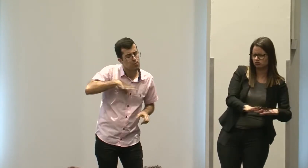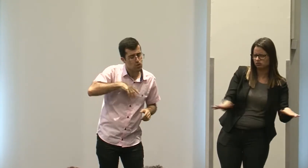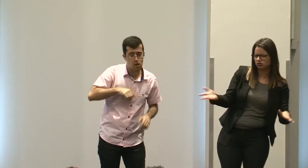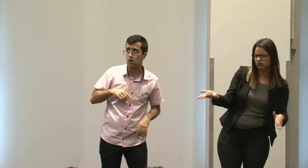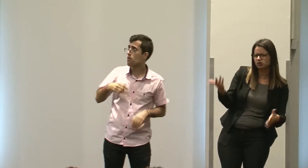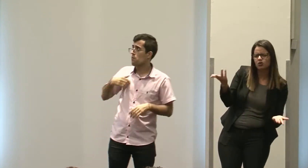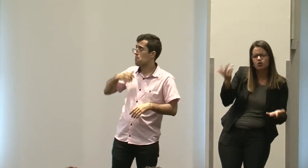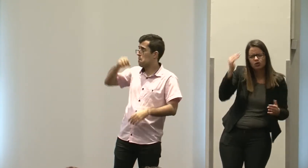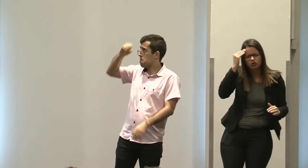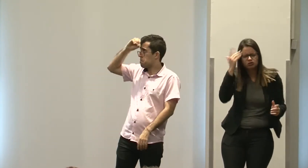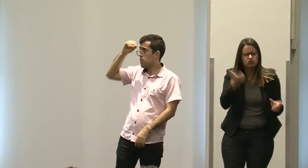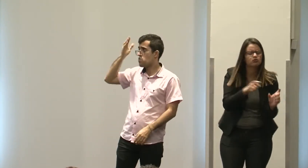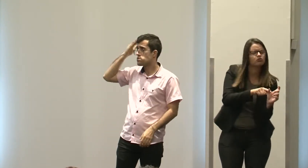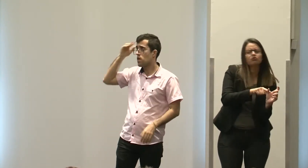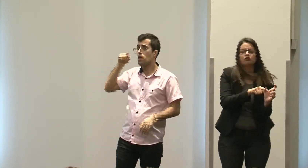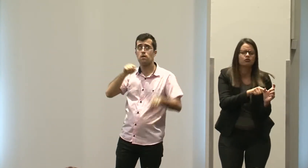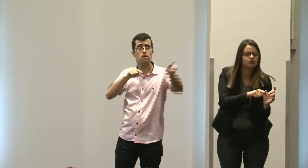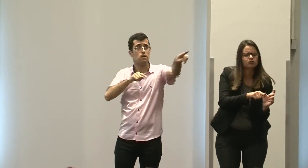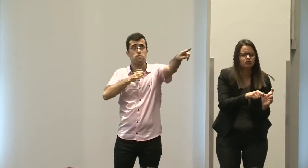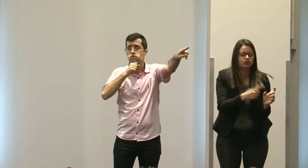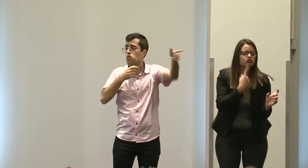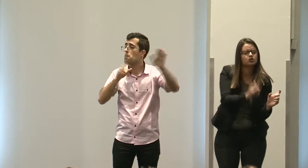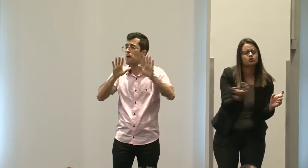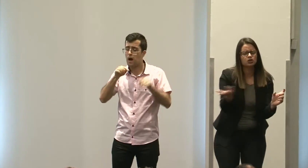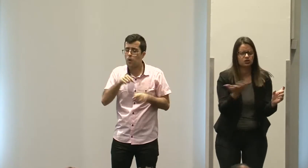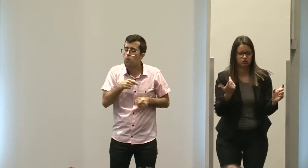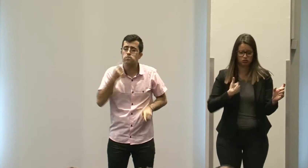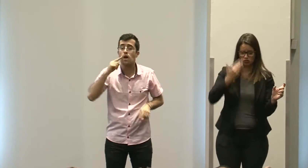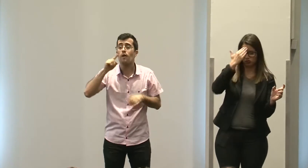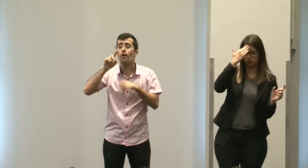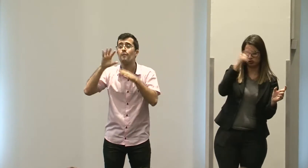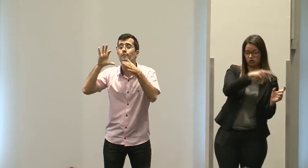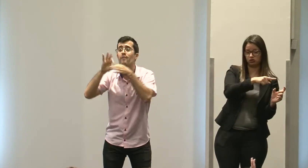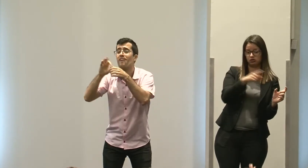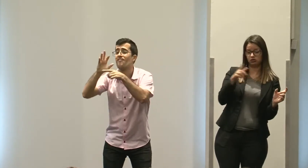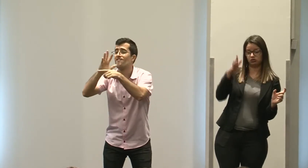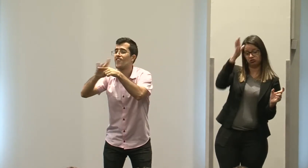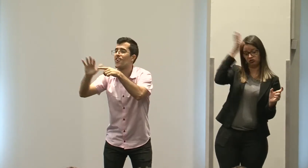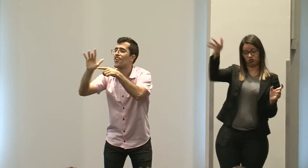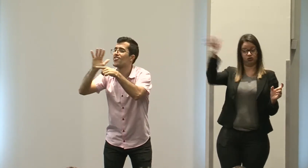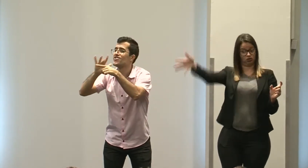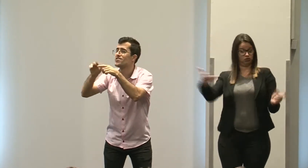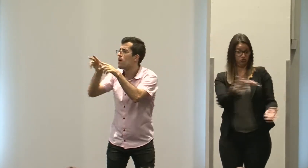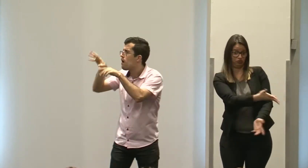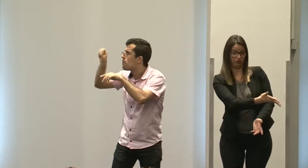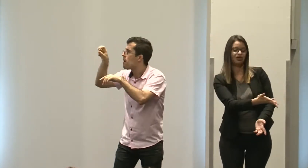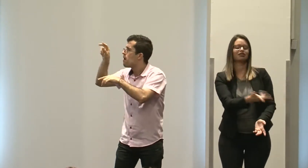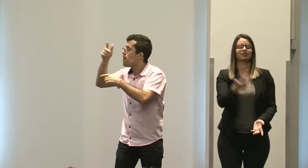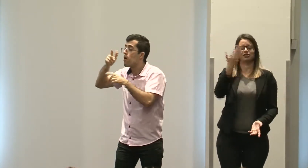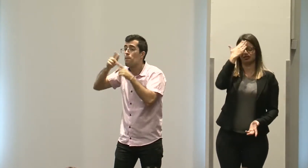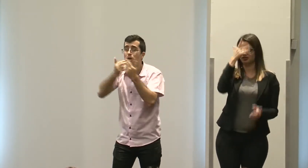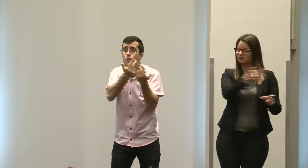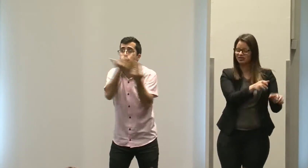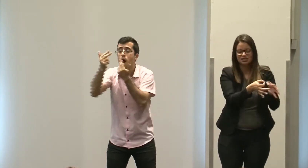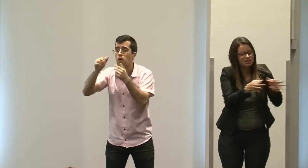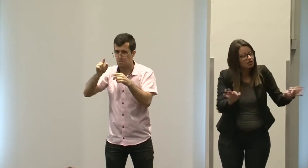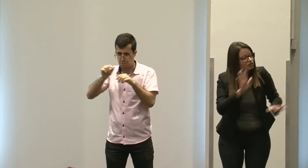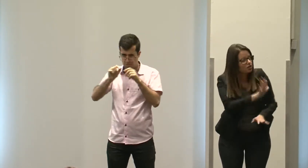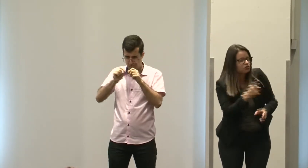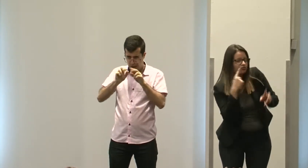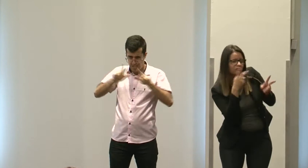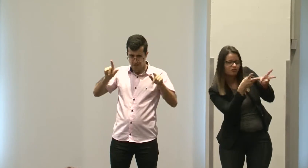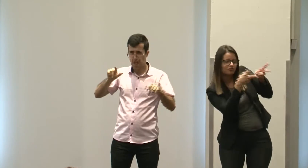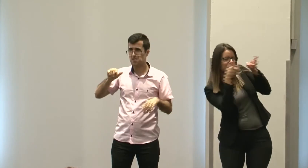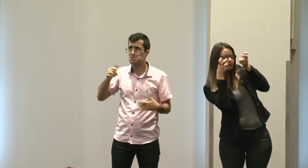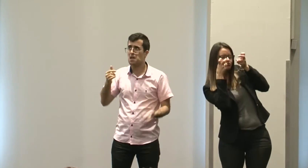sabe? Ela sabe escrever vovô, por exemplo? Ela não sabe que vovô é vovô,